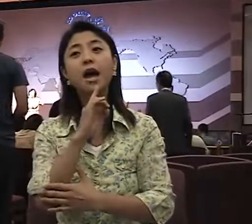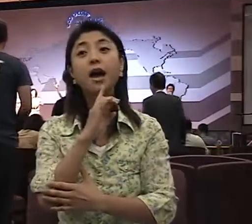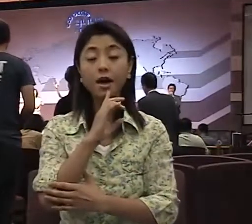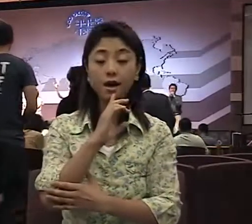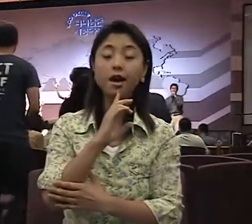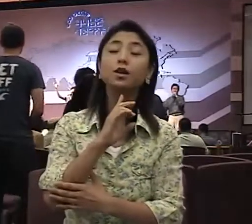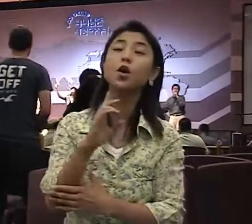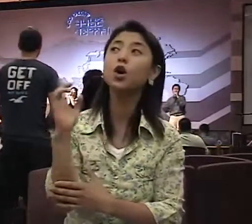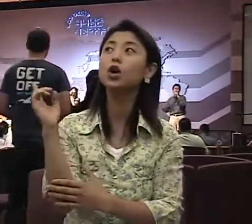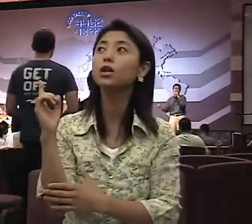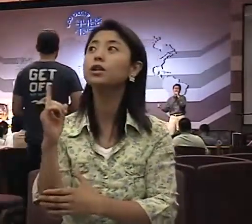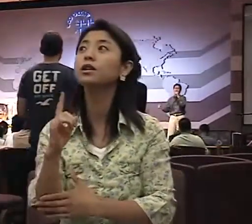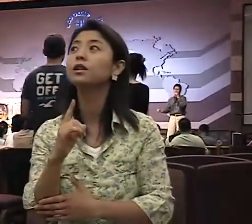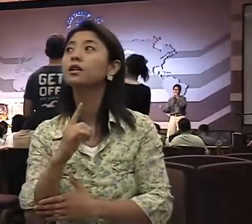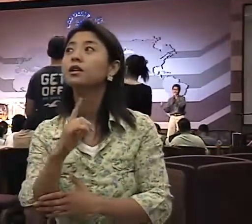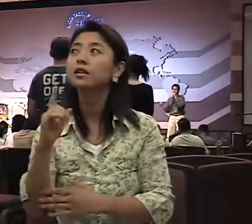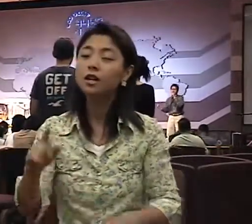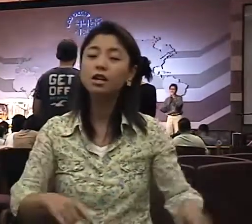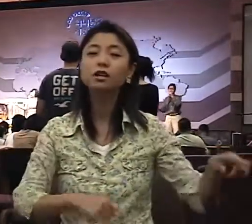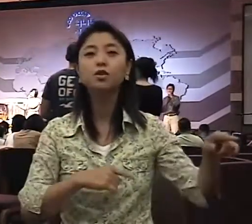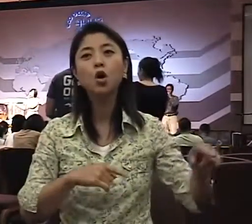주님만 날